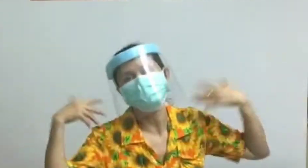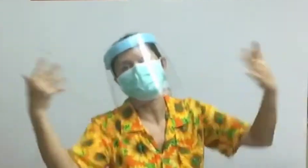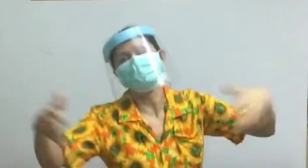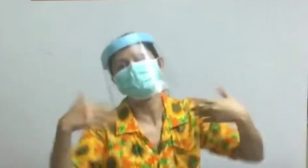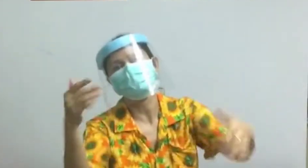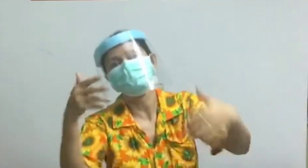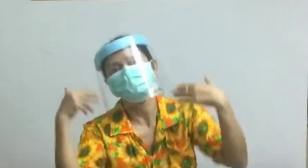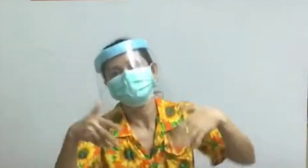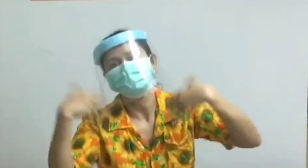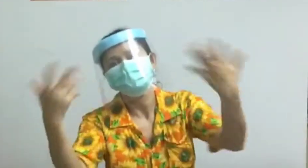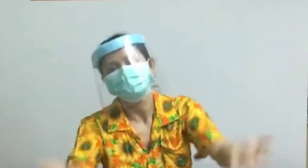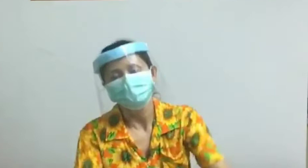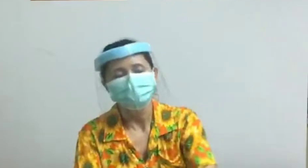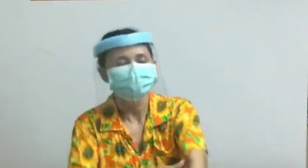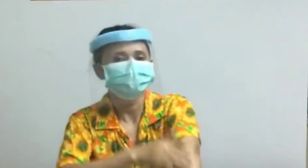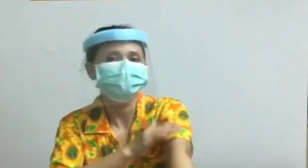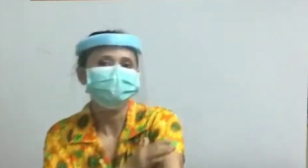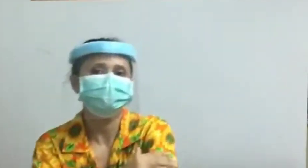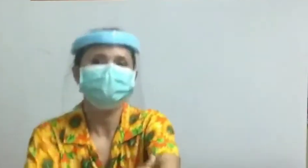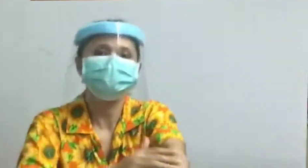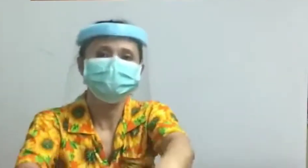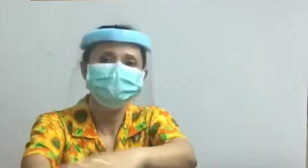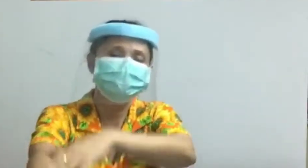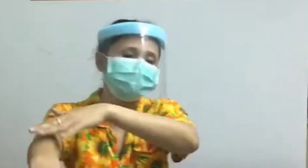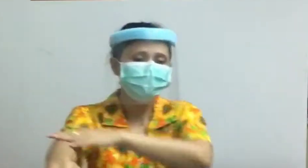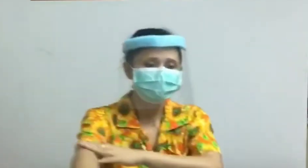อย่าให้ใครเข้ามาจับเข้ามาสัมผัส